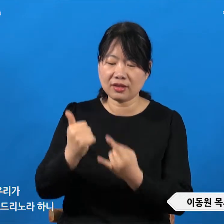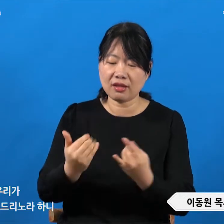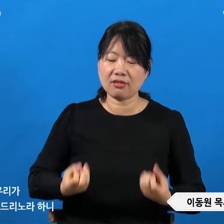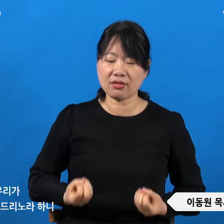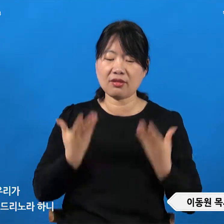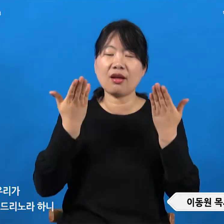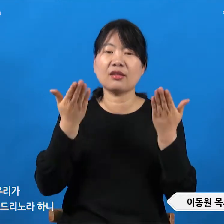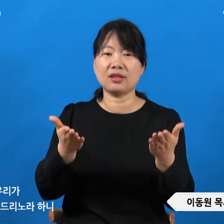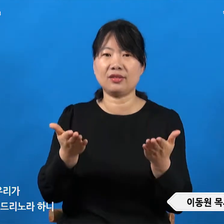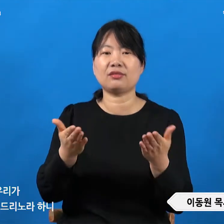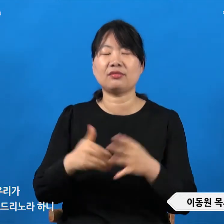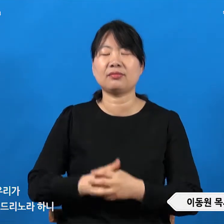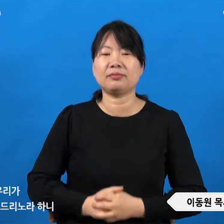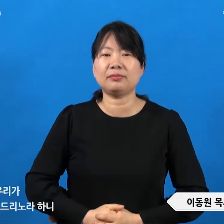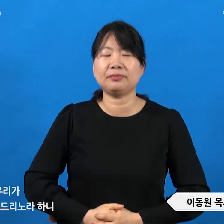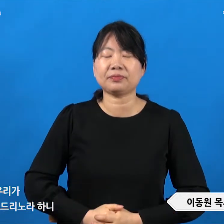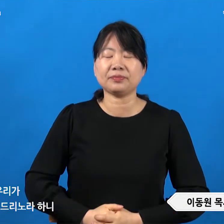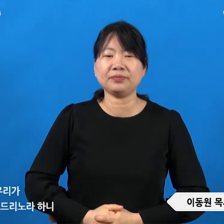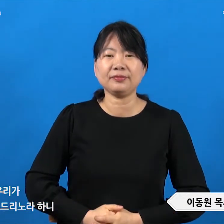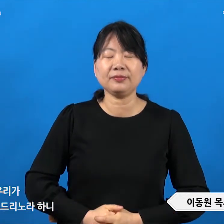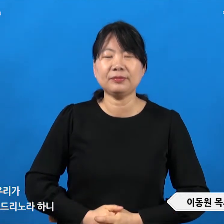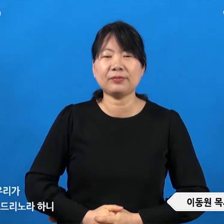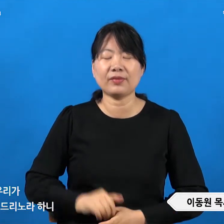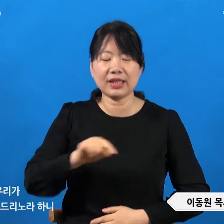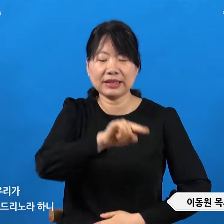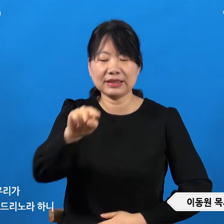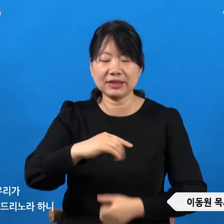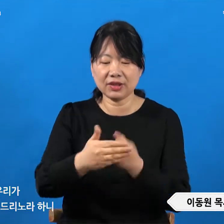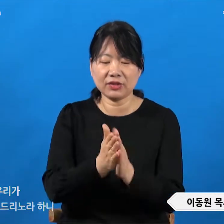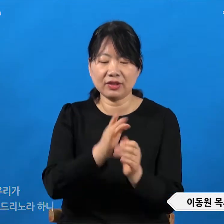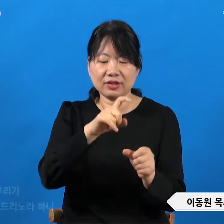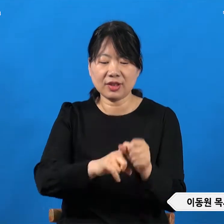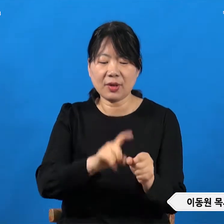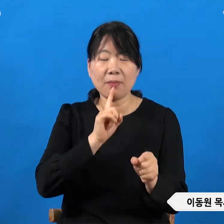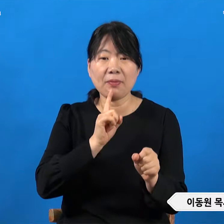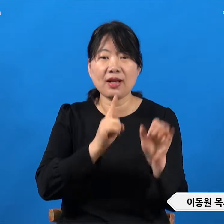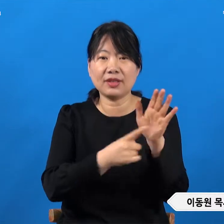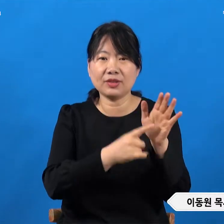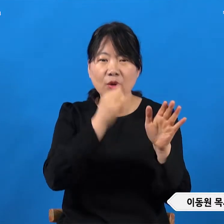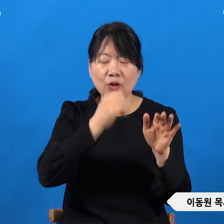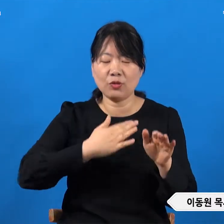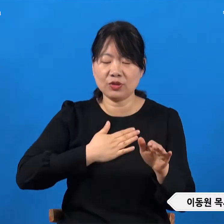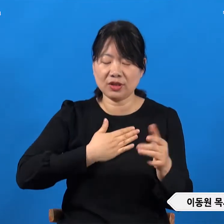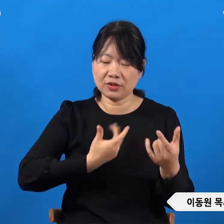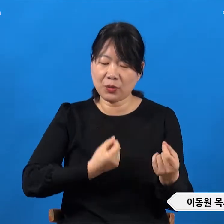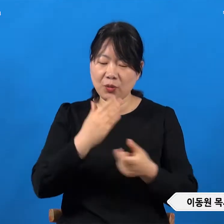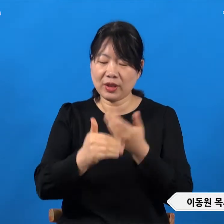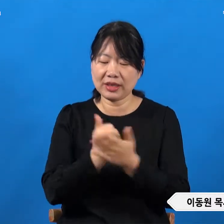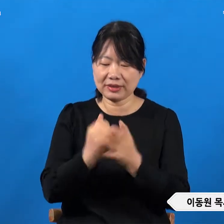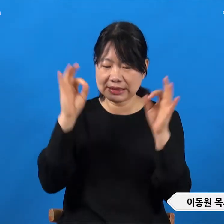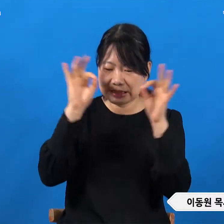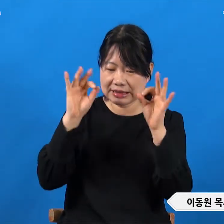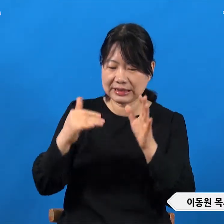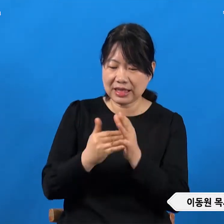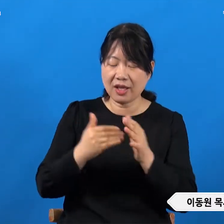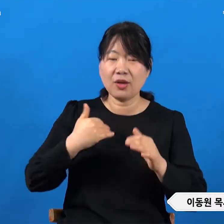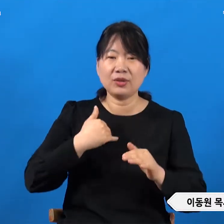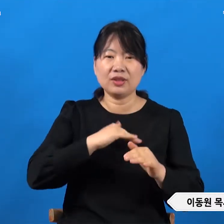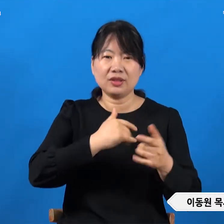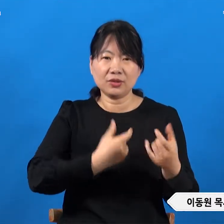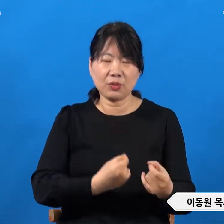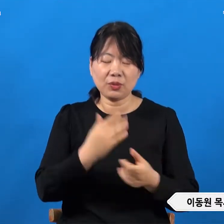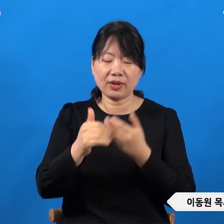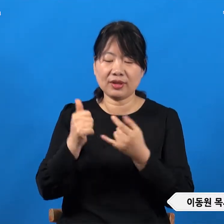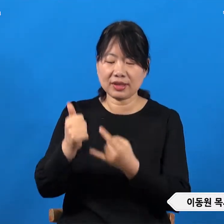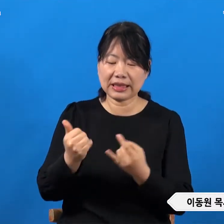제사를 드리노라. 얼마나 그들이 성경적인 말을 하고 있어요. 우리도 하나님을 찾는다. 우리도 하나님께